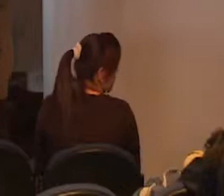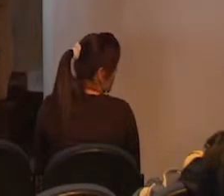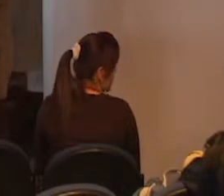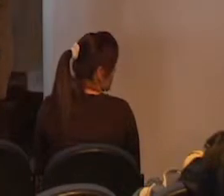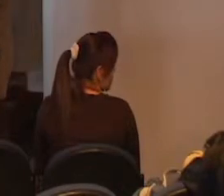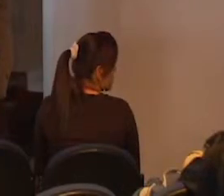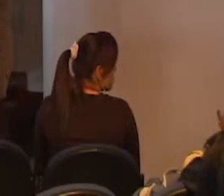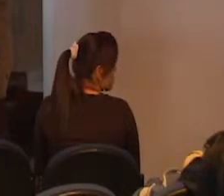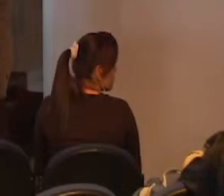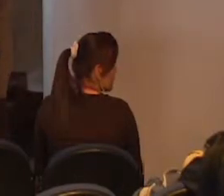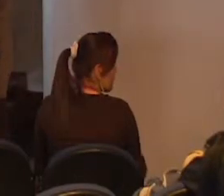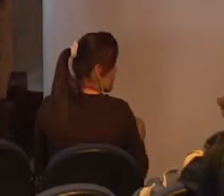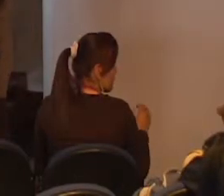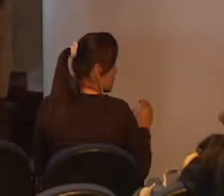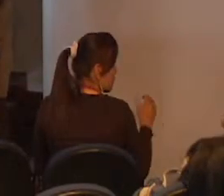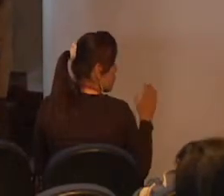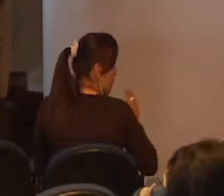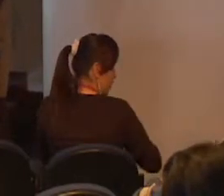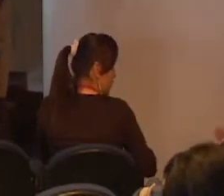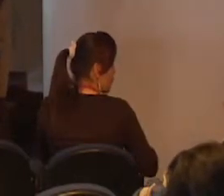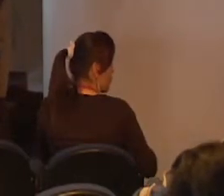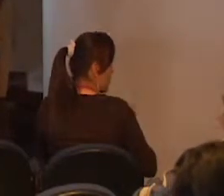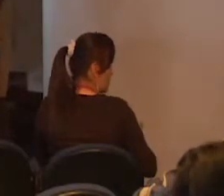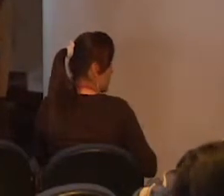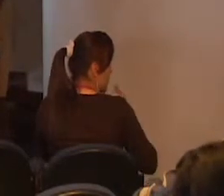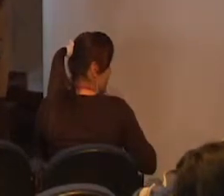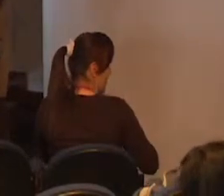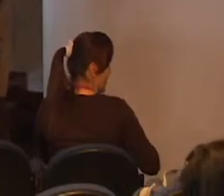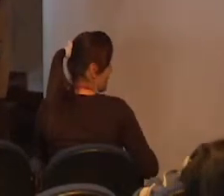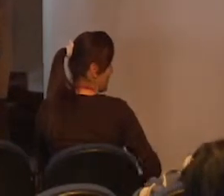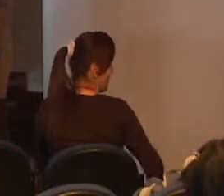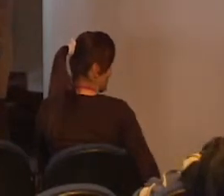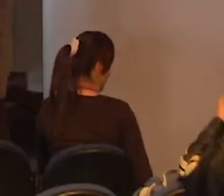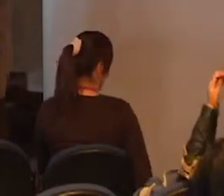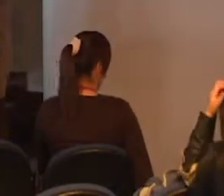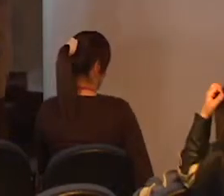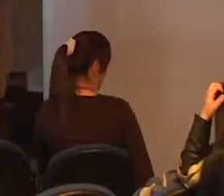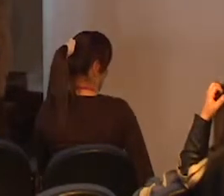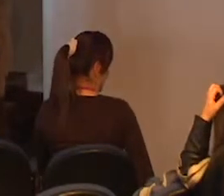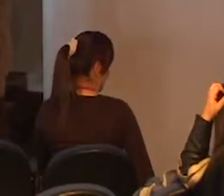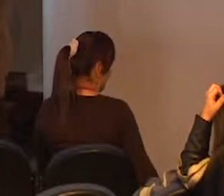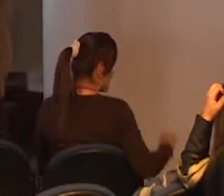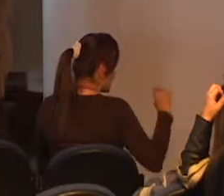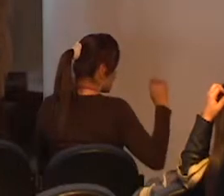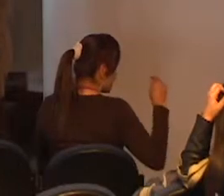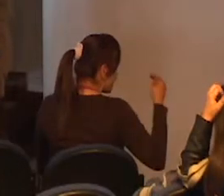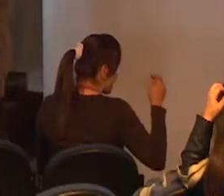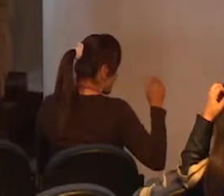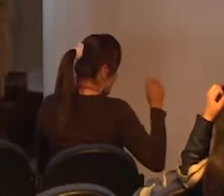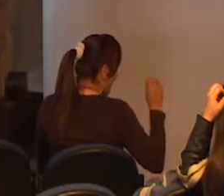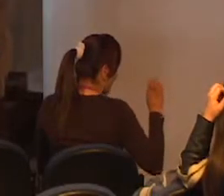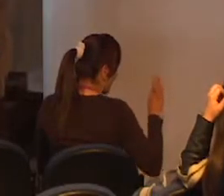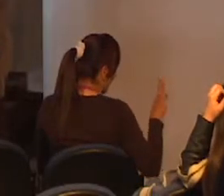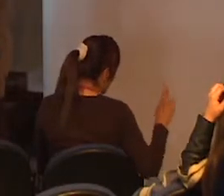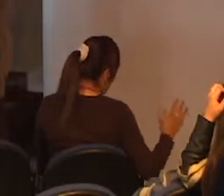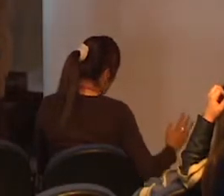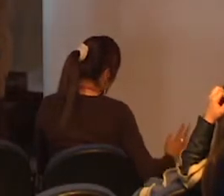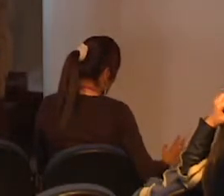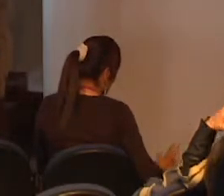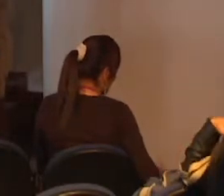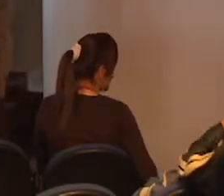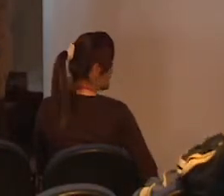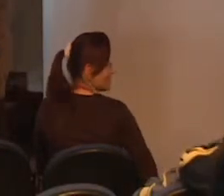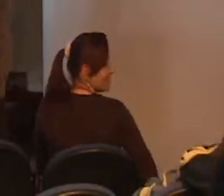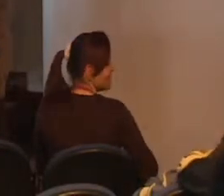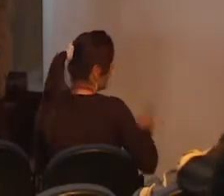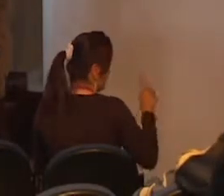en el ámbito universitario. Pues de ello da cuenta que somos la única universidad que trabaja al respecto. Ello implica que debe ser objeto de